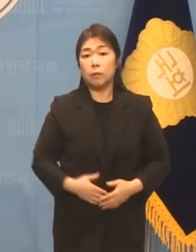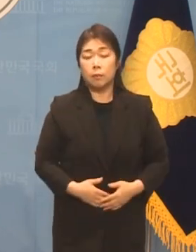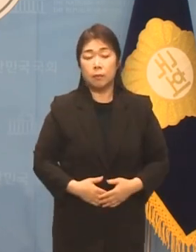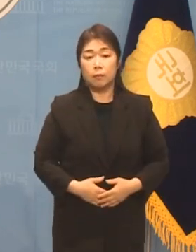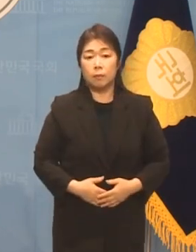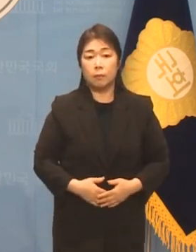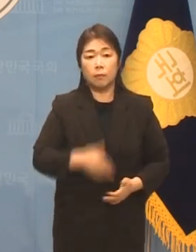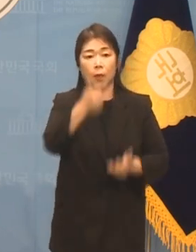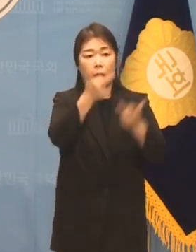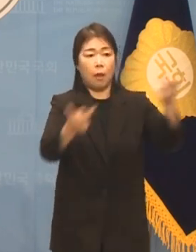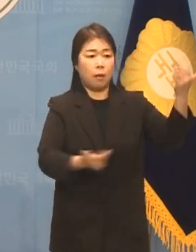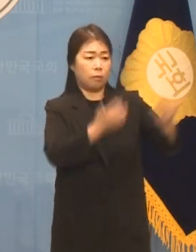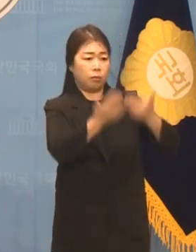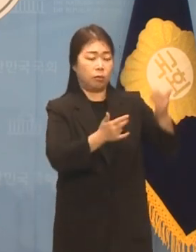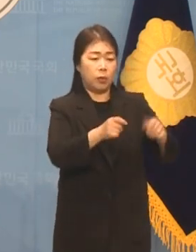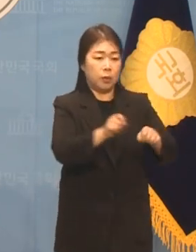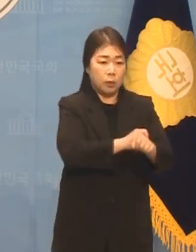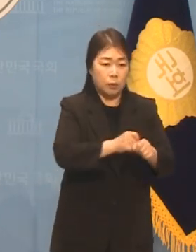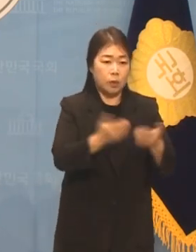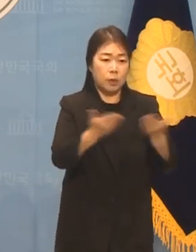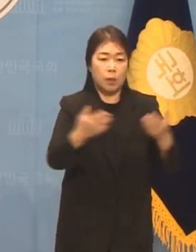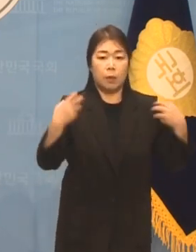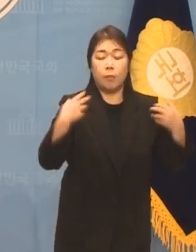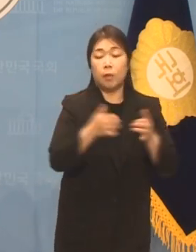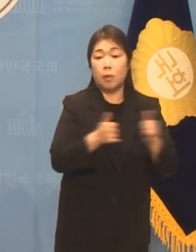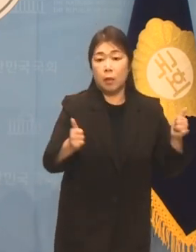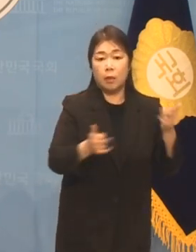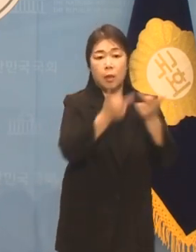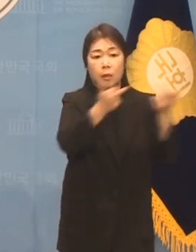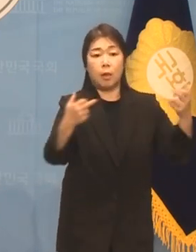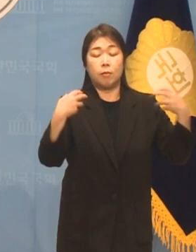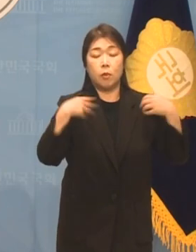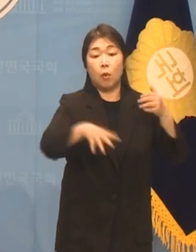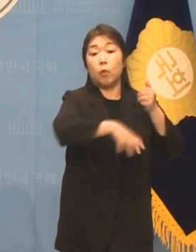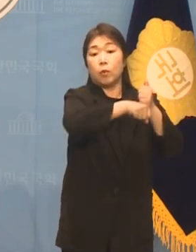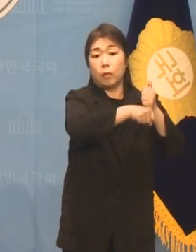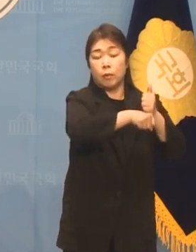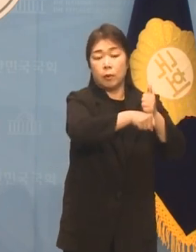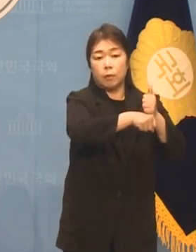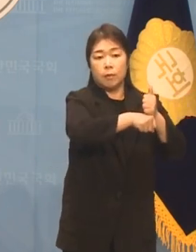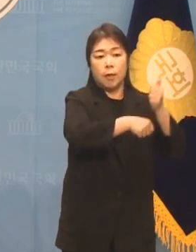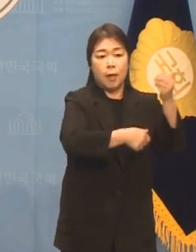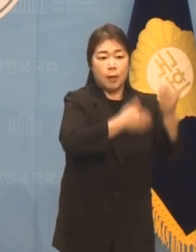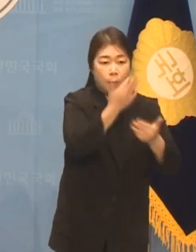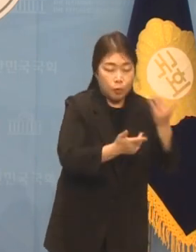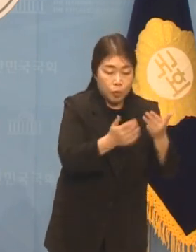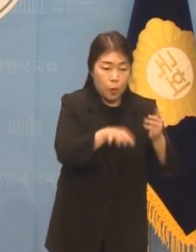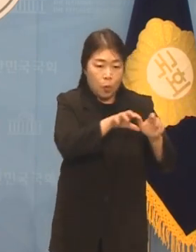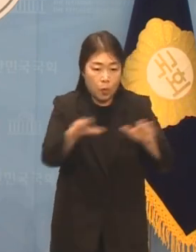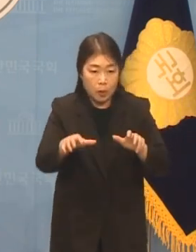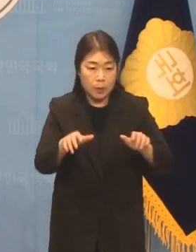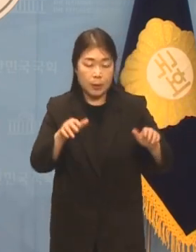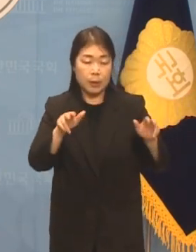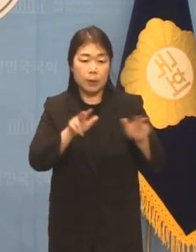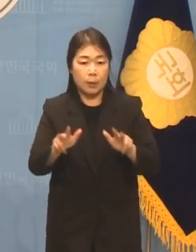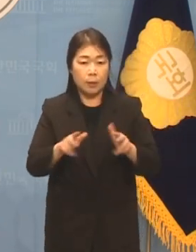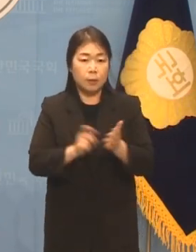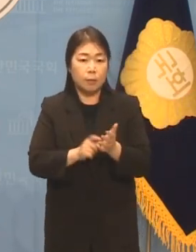산불재난 특수진화대는 산림청 소속으로 크고 작은 산불 현장의 최전선에